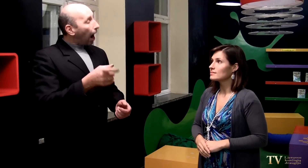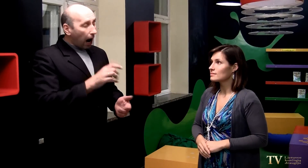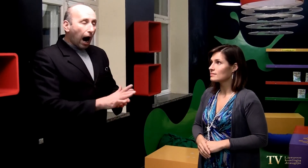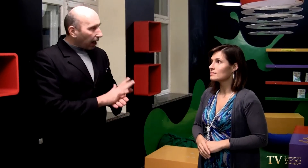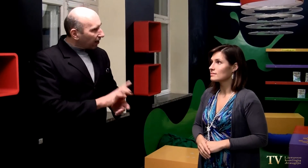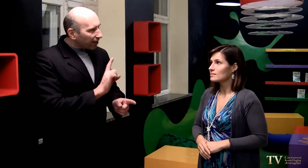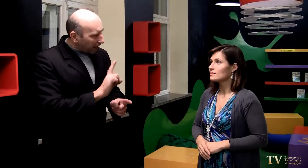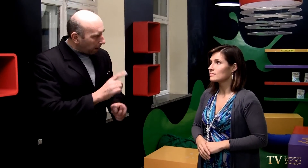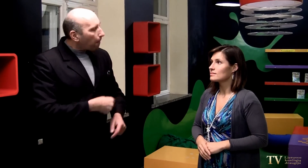Ar ne,